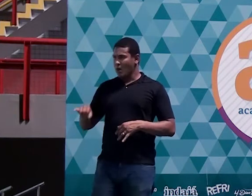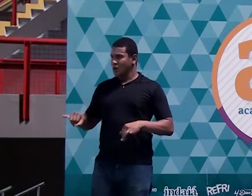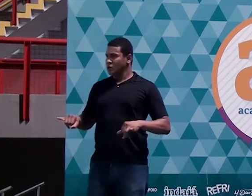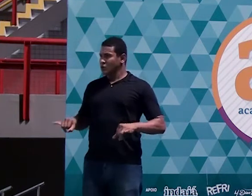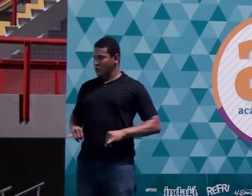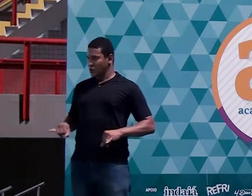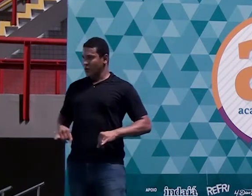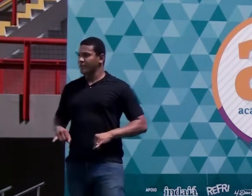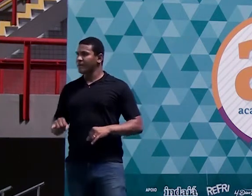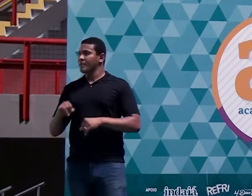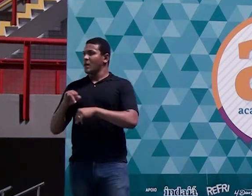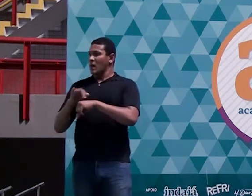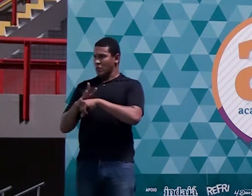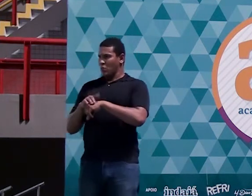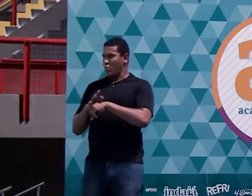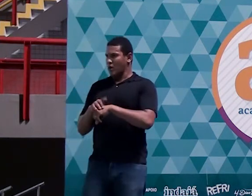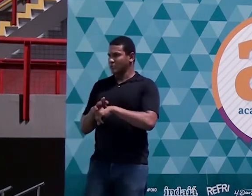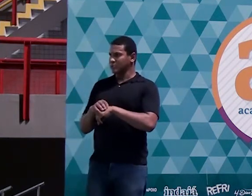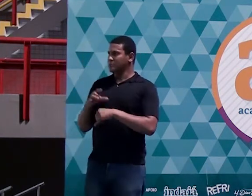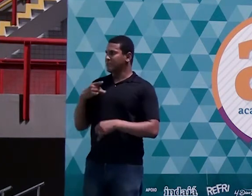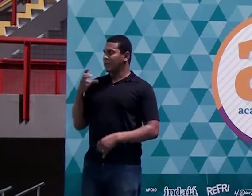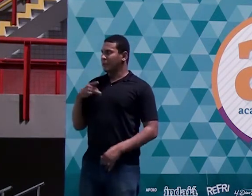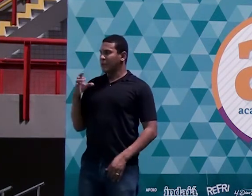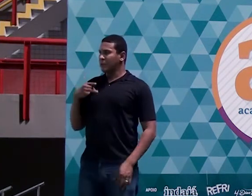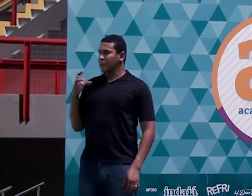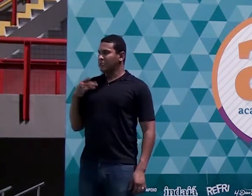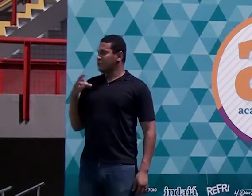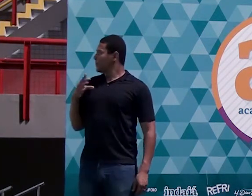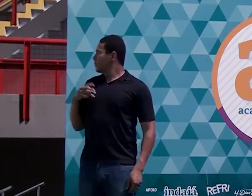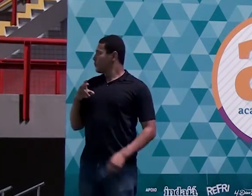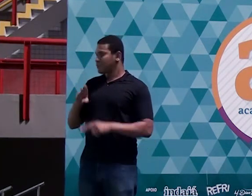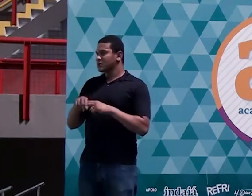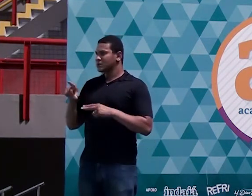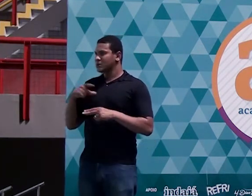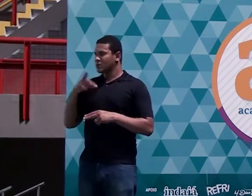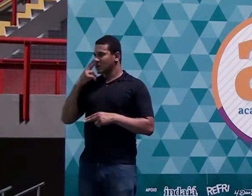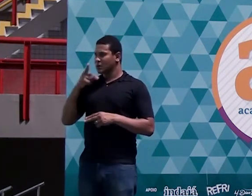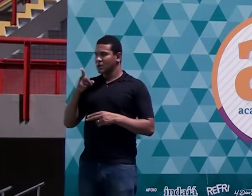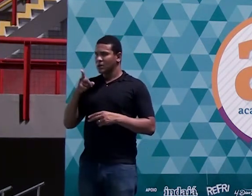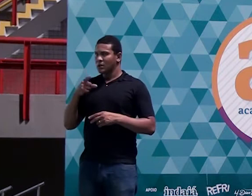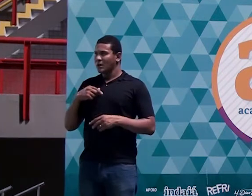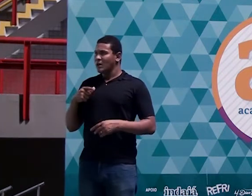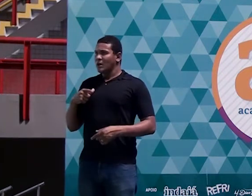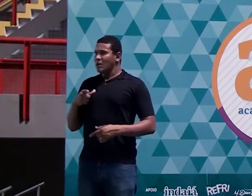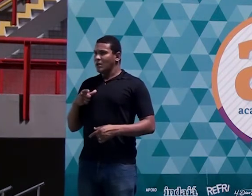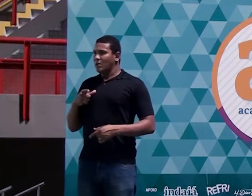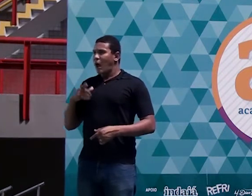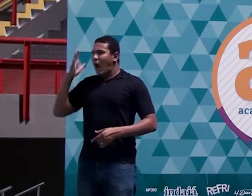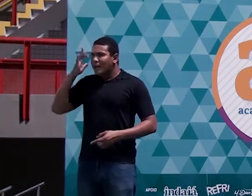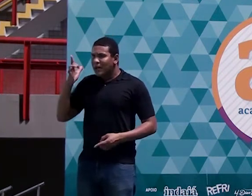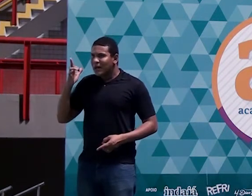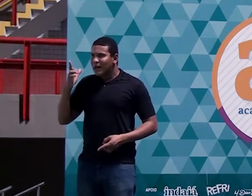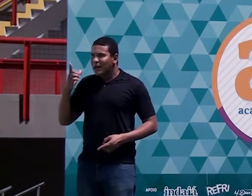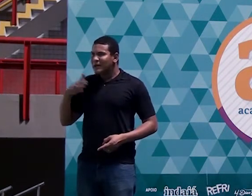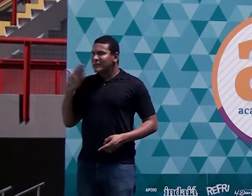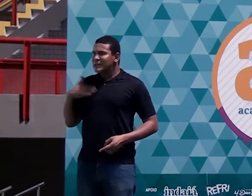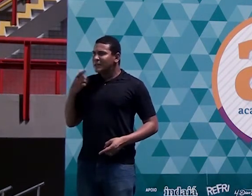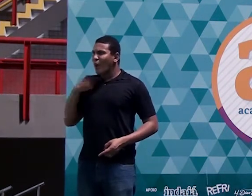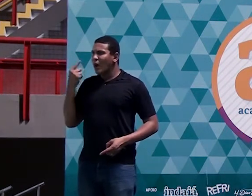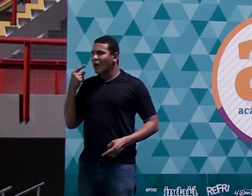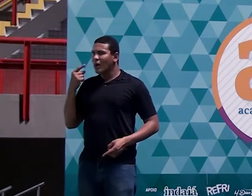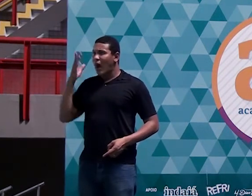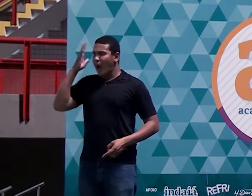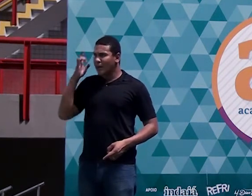uma das doenças, as outras do medo. São confrontadas a cada passo ou com a morte ou com o perigo. Aqueles que ontem